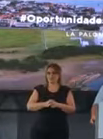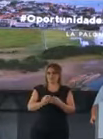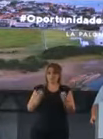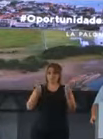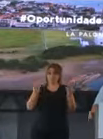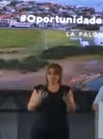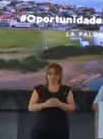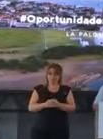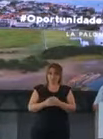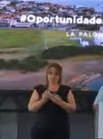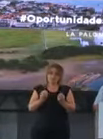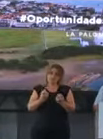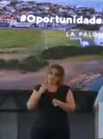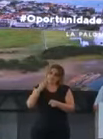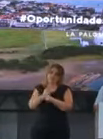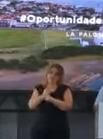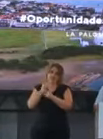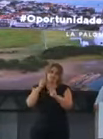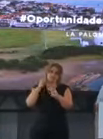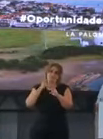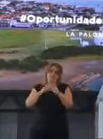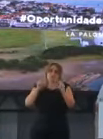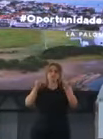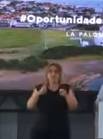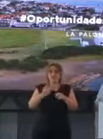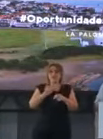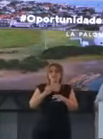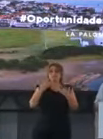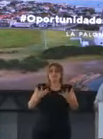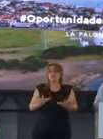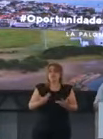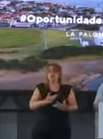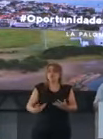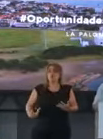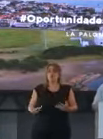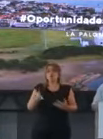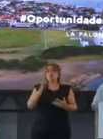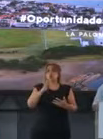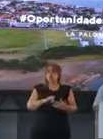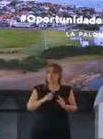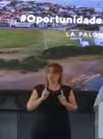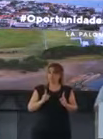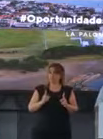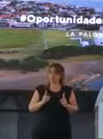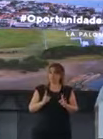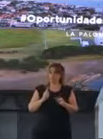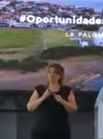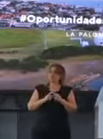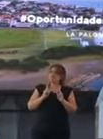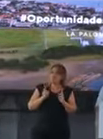Porque tenemos que estar arriba de los temas. Yo quiero un gobierno que esté todos los días de su vida arriba de los temas.